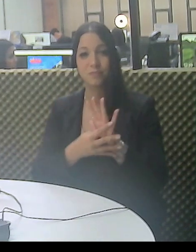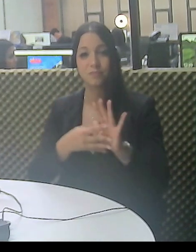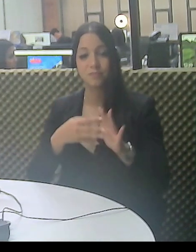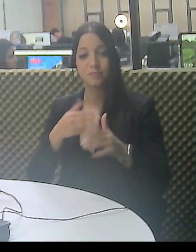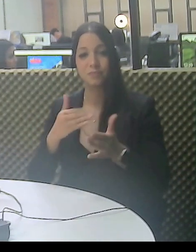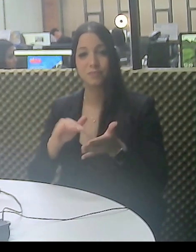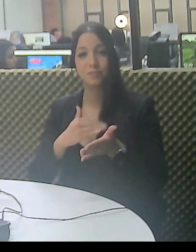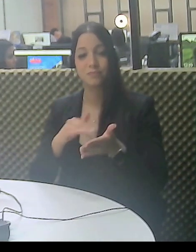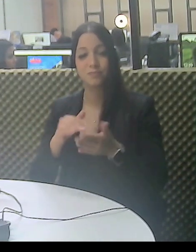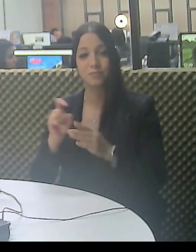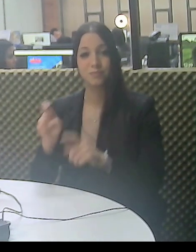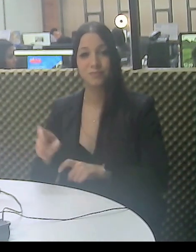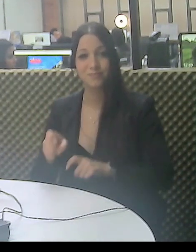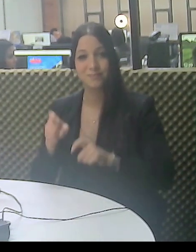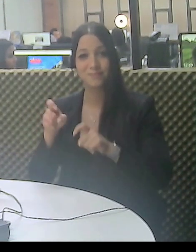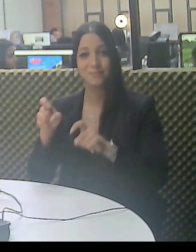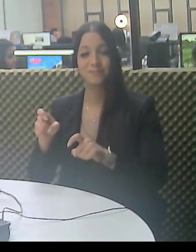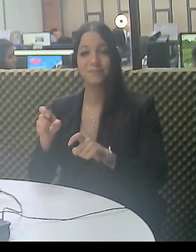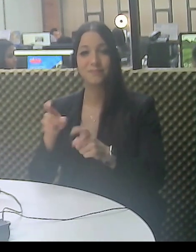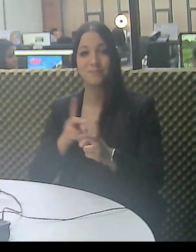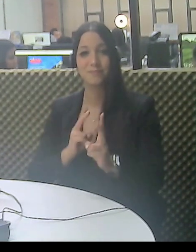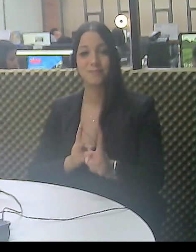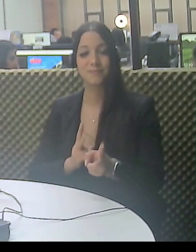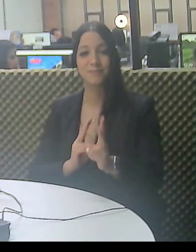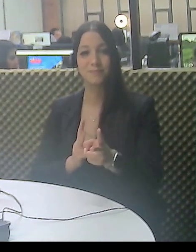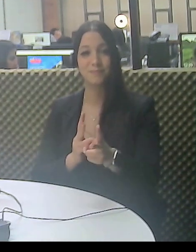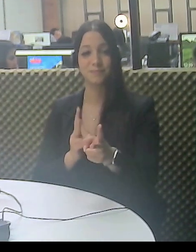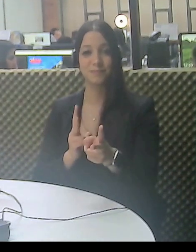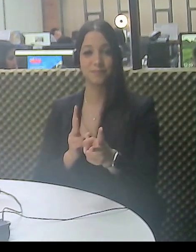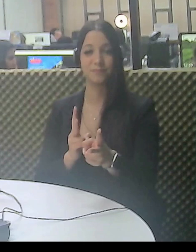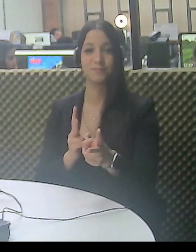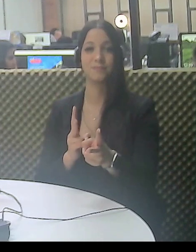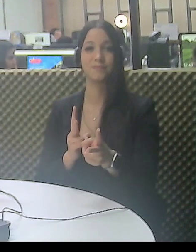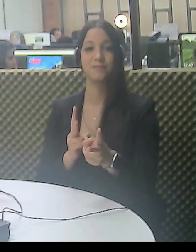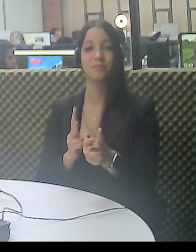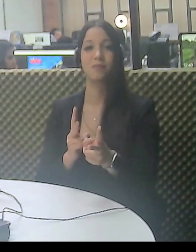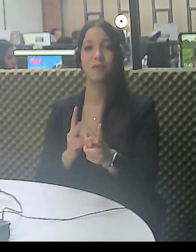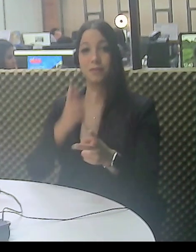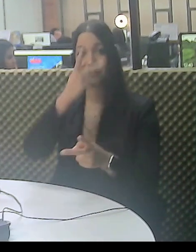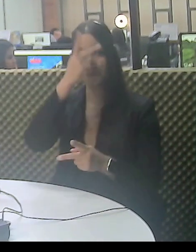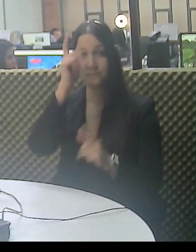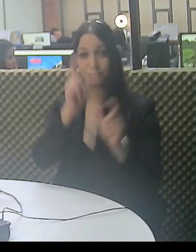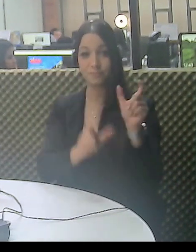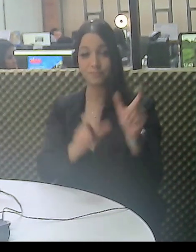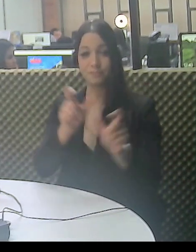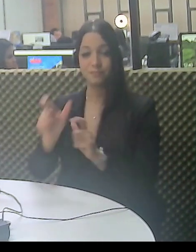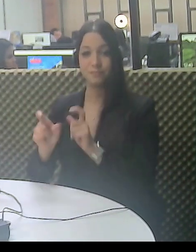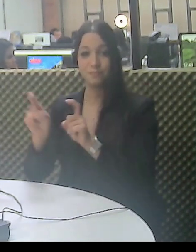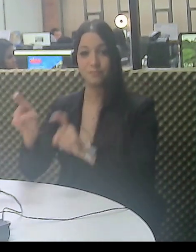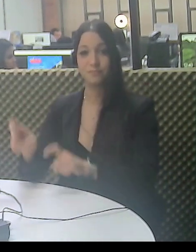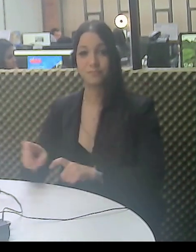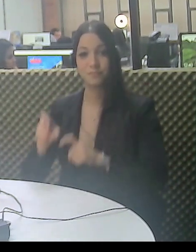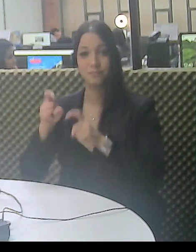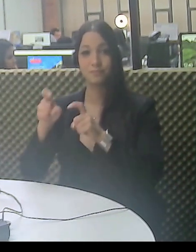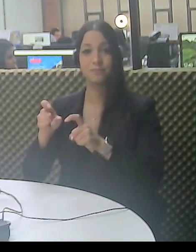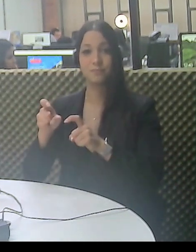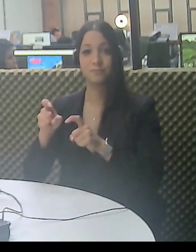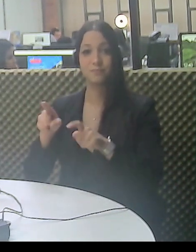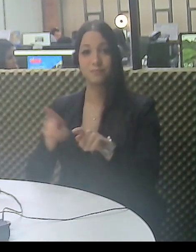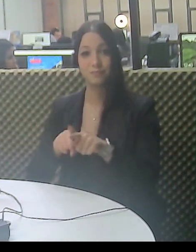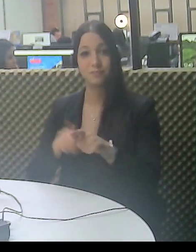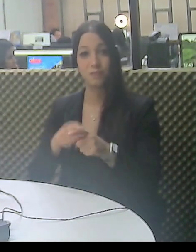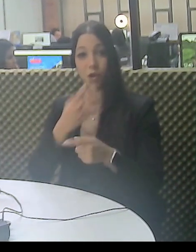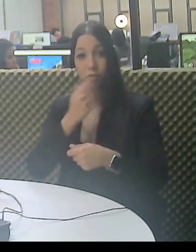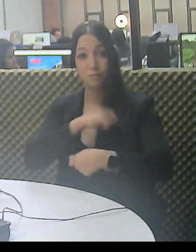de Agronegócio a continuidade das demais pessoas que estão no campo, que também podem fazer essa